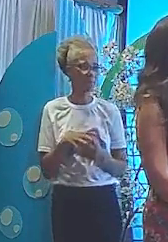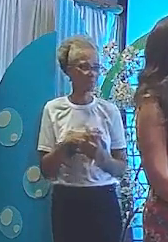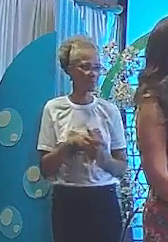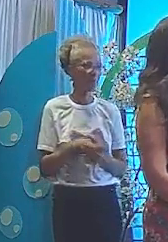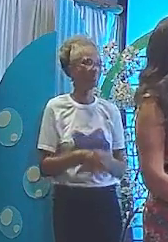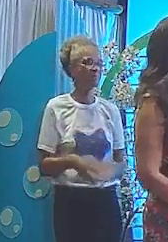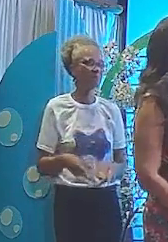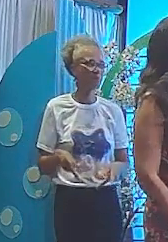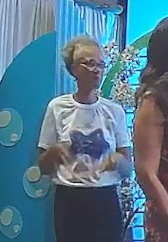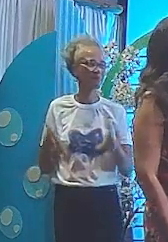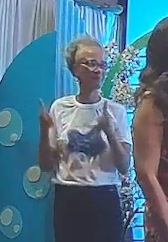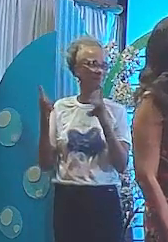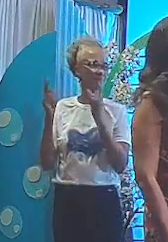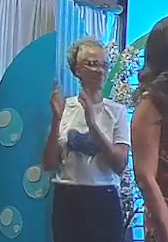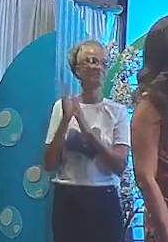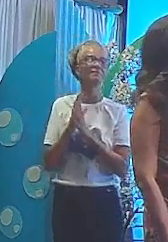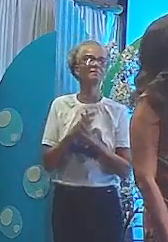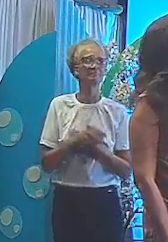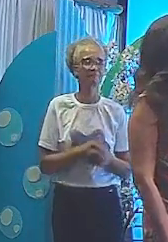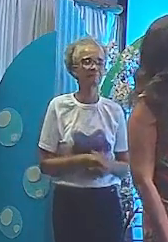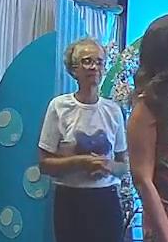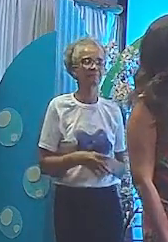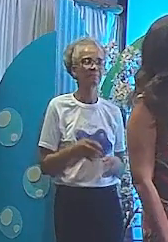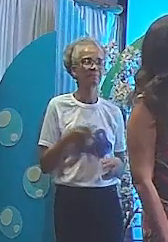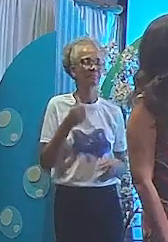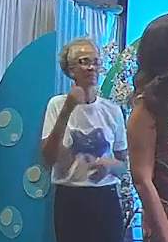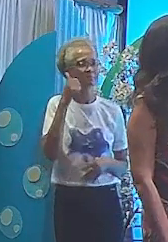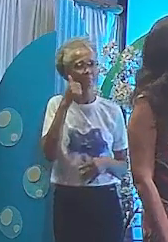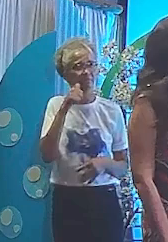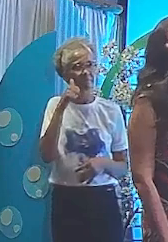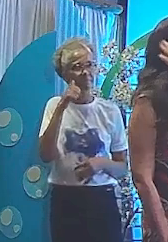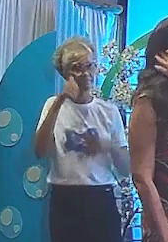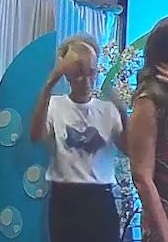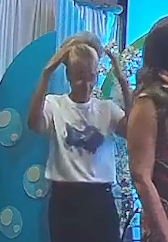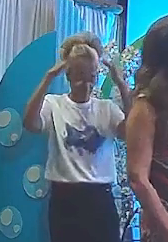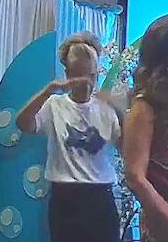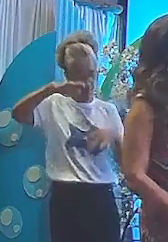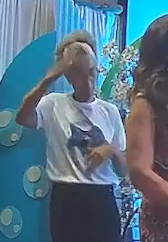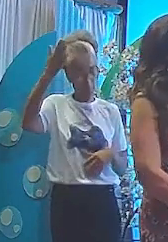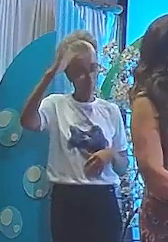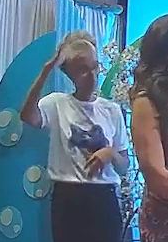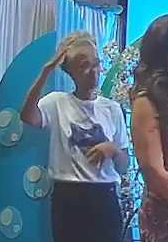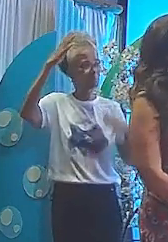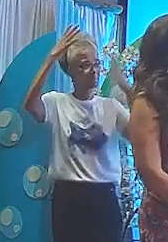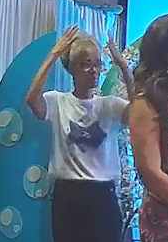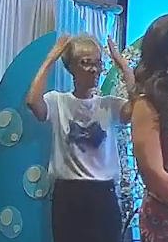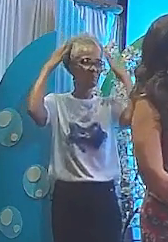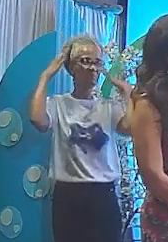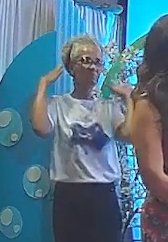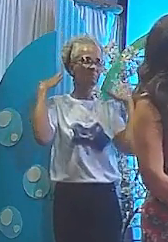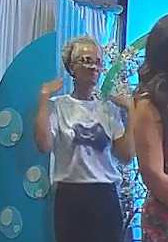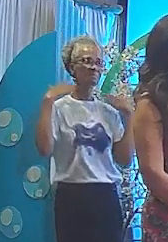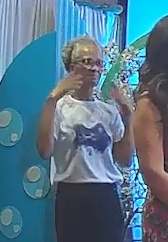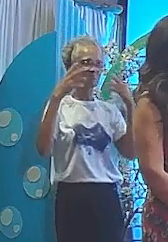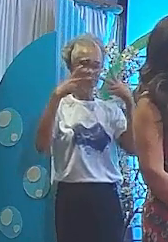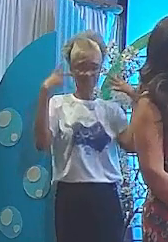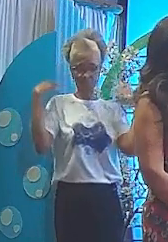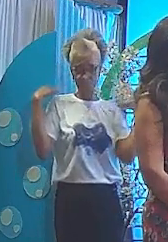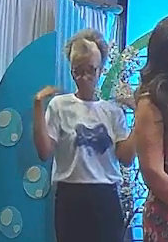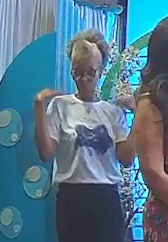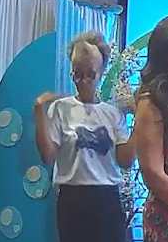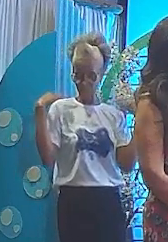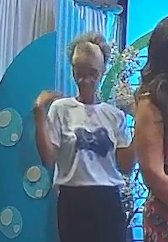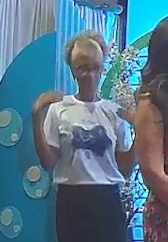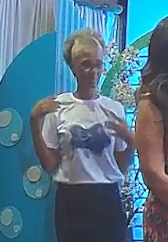o ritmo, né, irei fazer minha audiodescrição. Sou uma mulher preta, de estatura média, tenho cabelos crespos, na altura dos ombros.